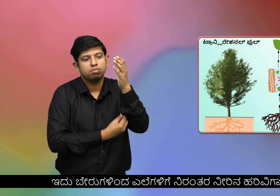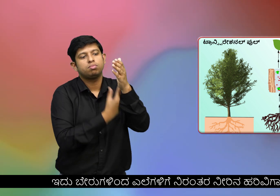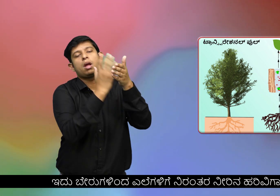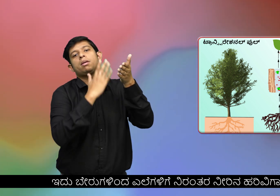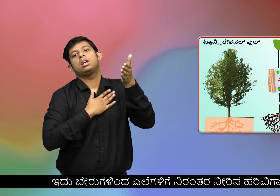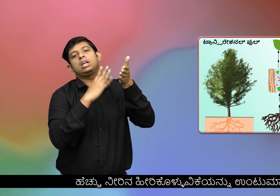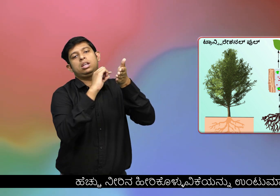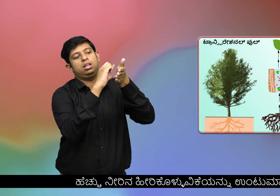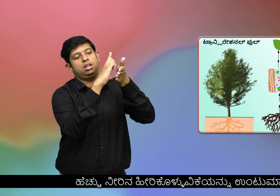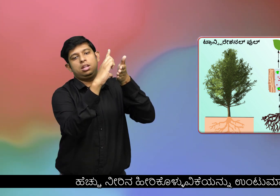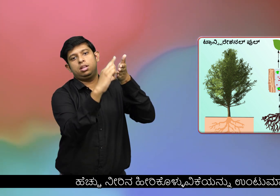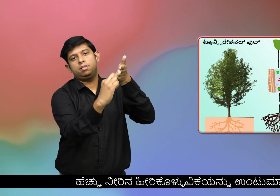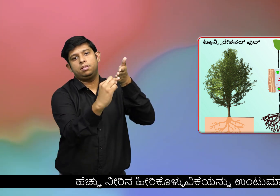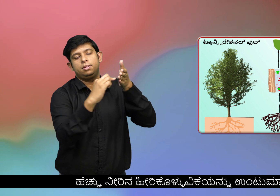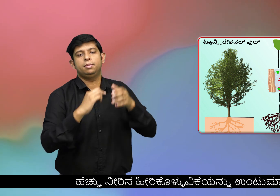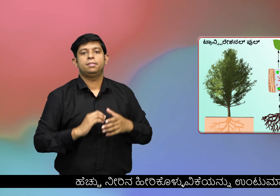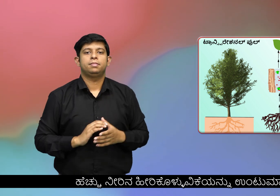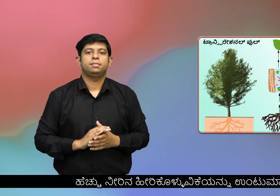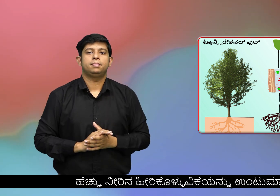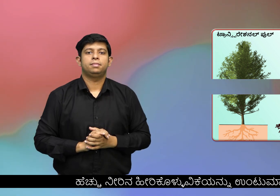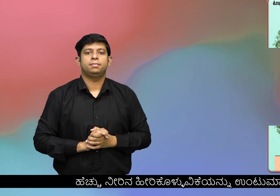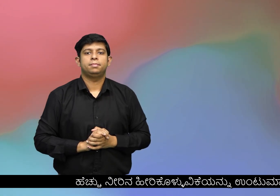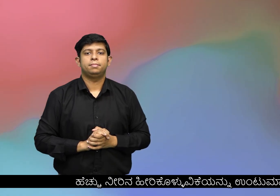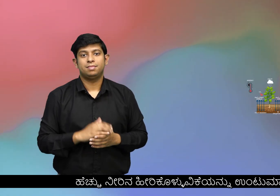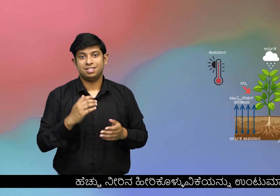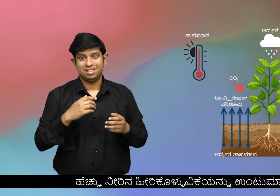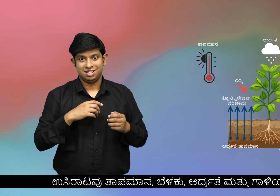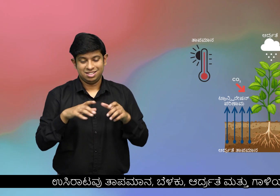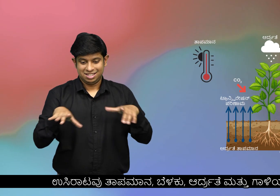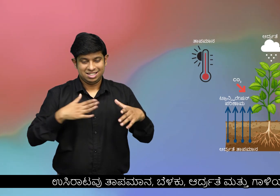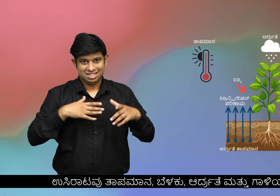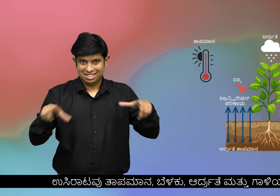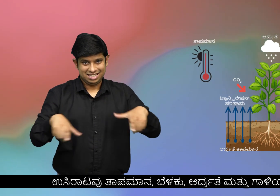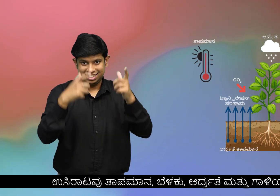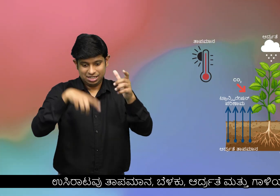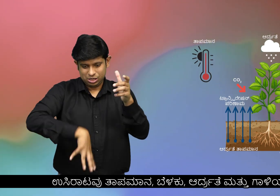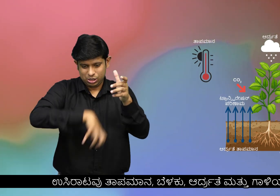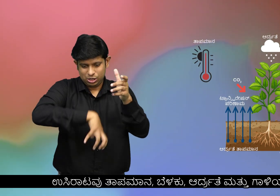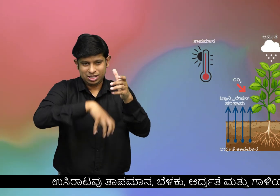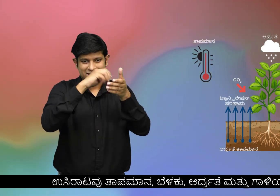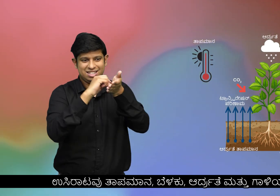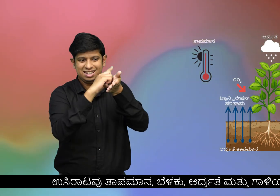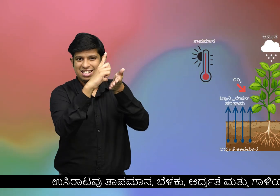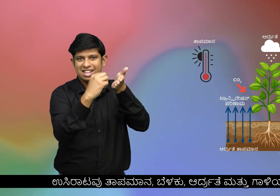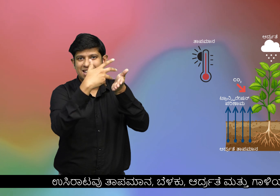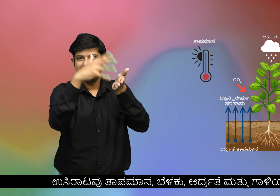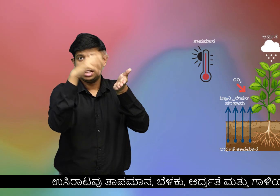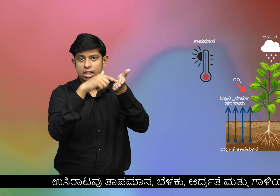ಮಣ್ಣಿನಿಂದ ಹೆಚ್ಚು ನೀರಿನ ಹೀರಿಕೊಳ್ಳುವಿಕೆಯನ್ನು ಉಂಟುಮಾಡುತ್ತದೆ. ಉಸಿರಾಟವು ತಾಪಮಾನ, ಬೆಳಕು,